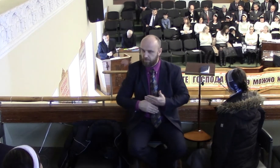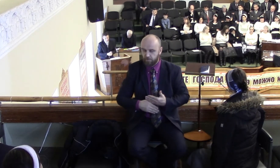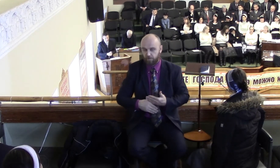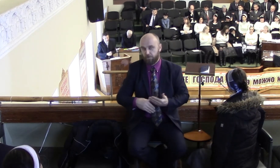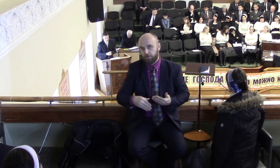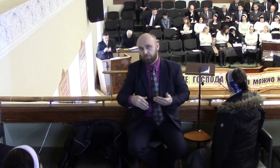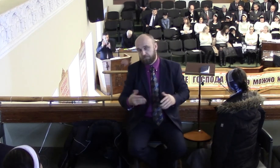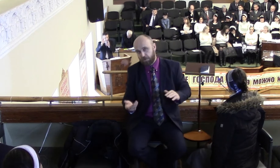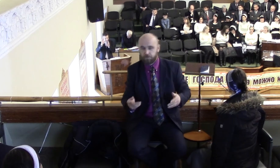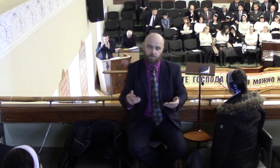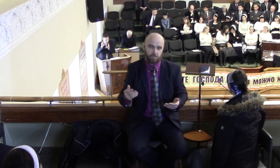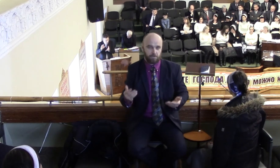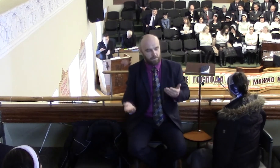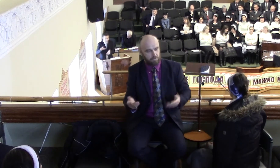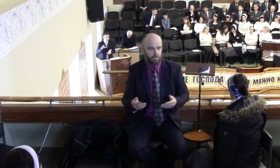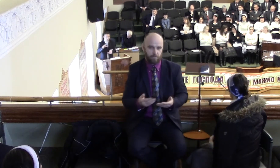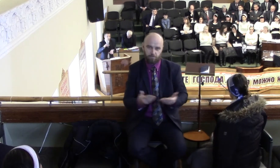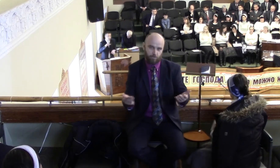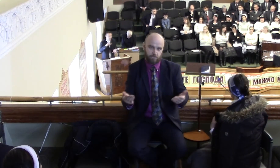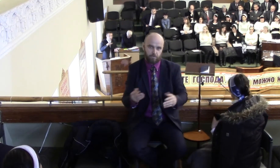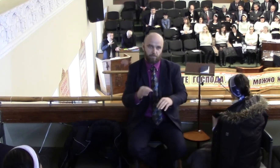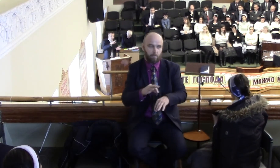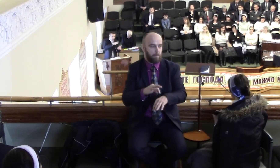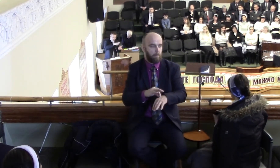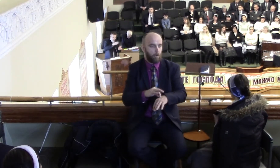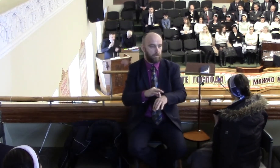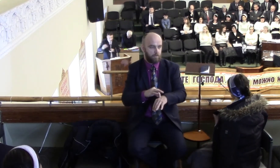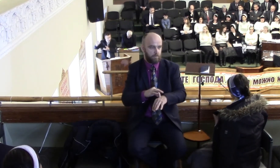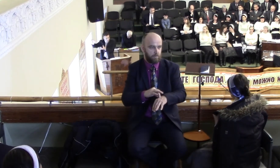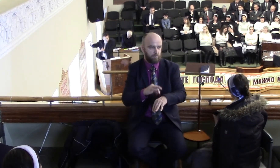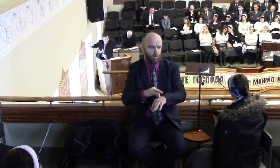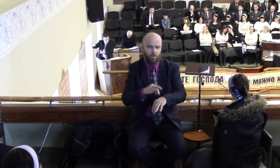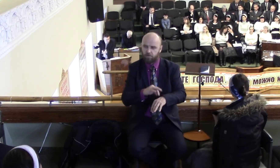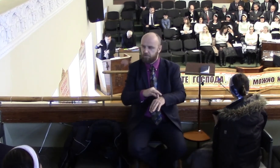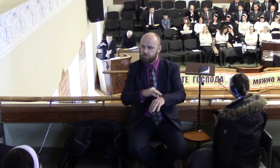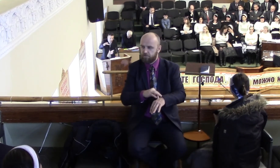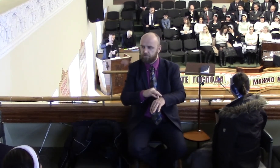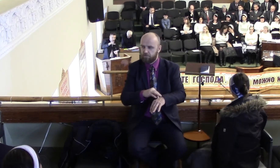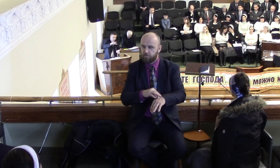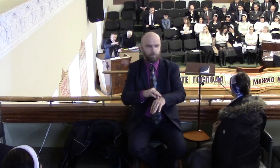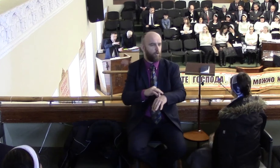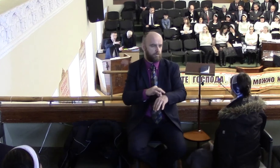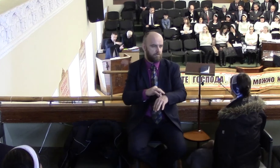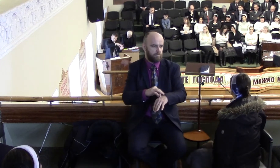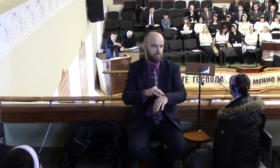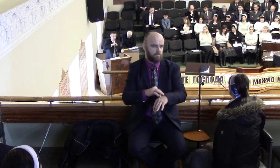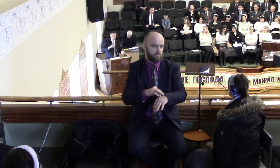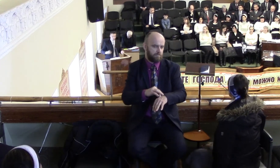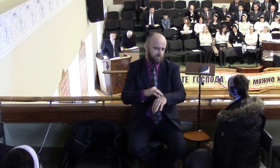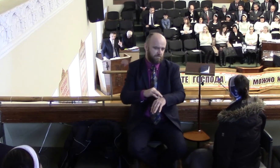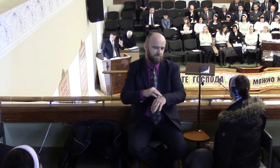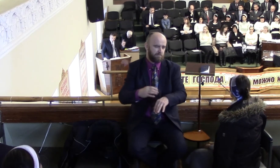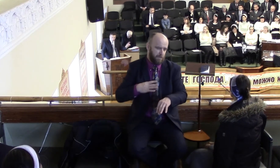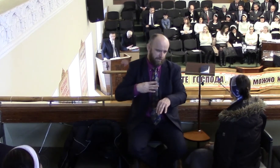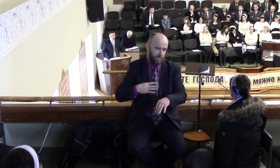земле. Господь по своей милости еще дает нам дни жизни. И таким образом наша земная жизнь еще